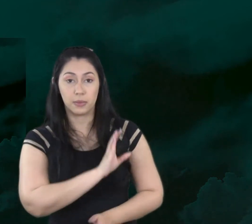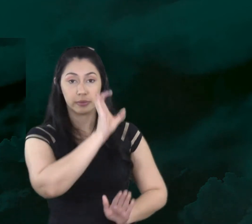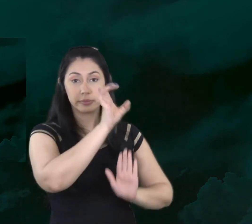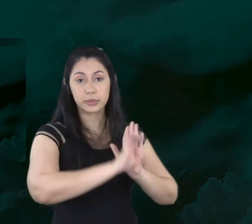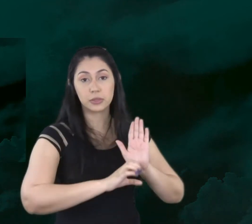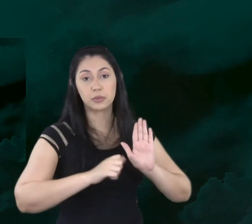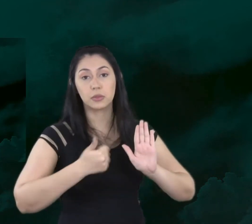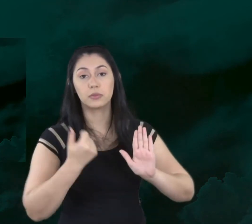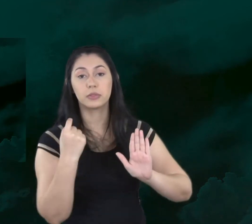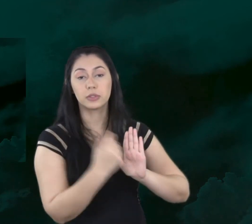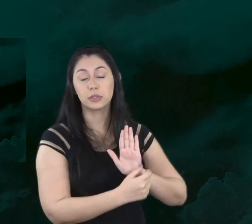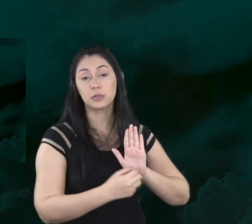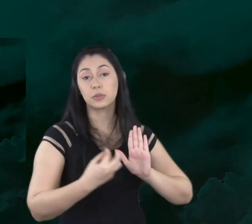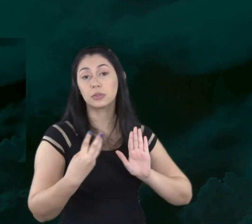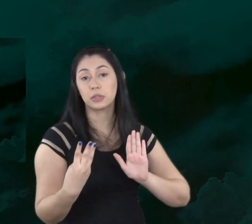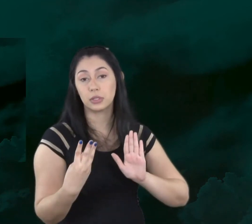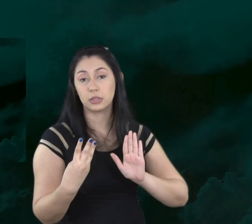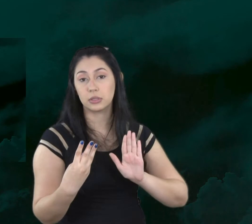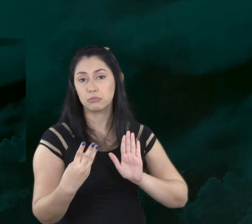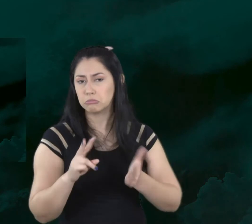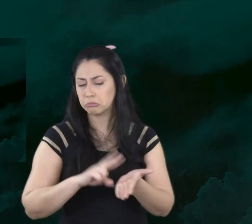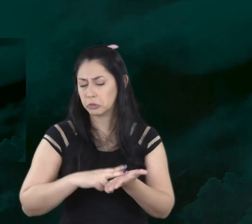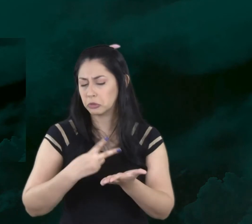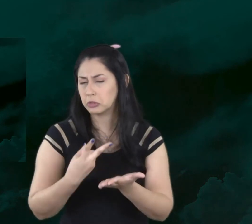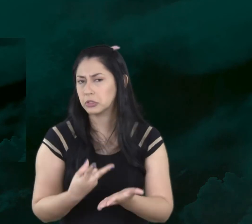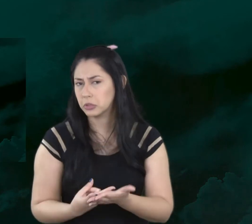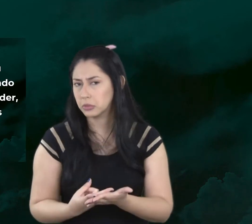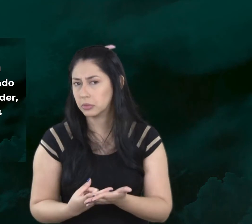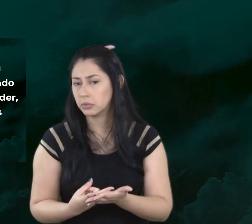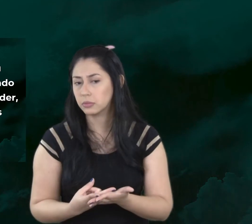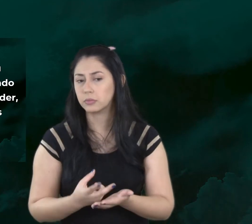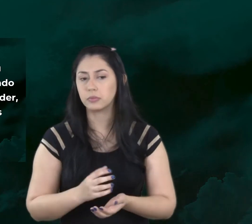3, assim: Ele